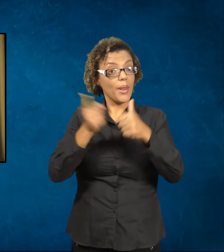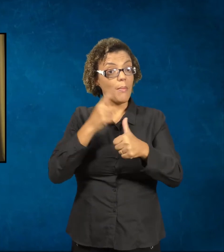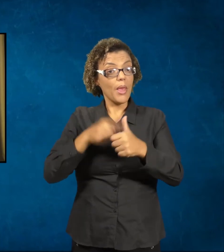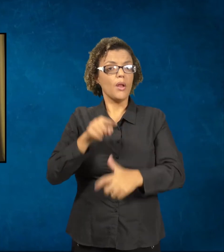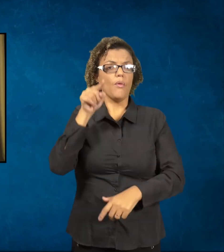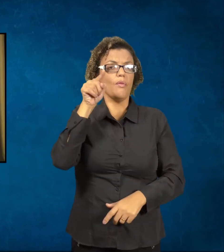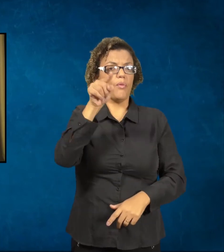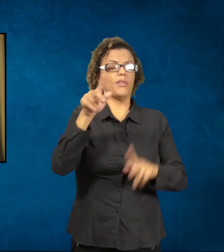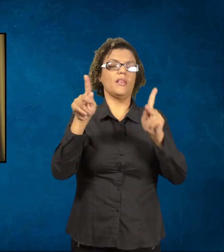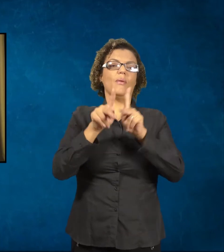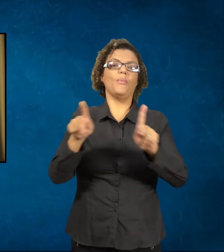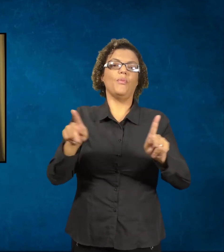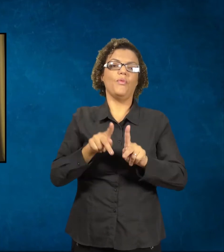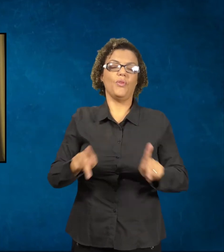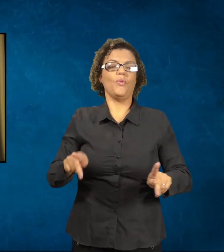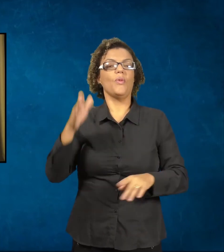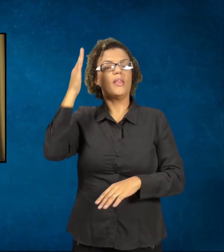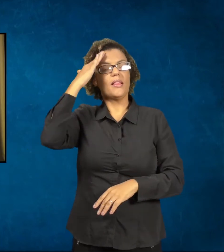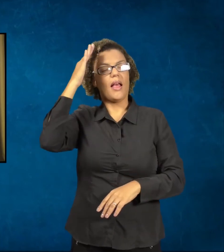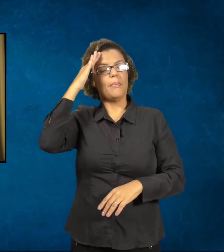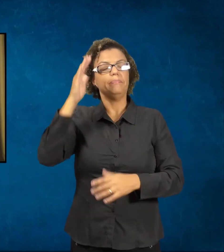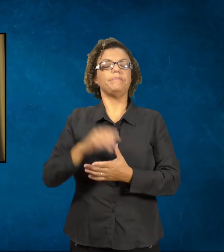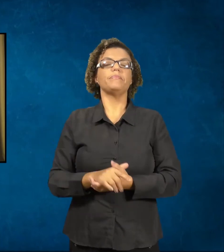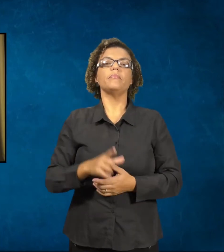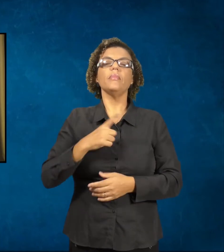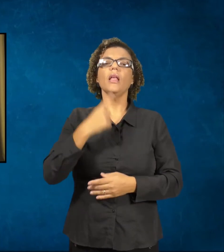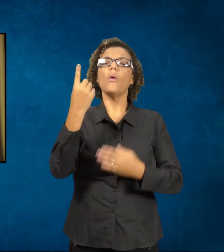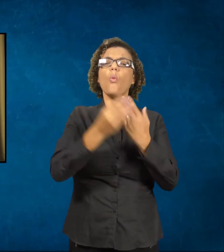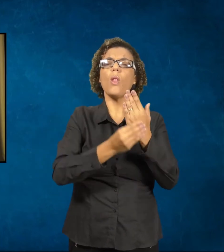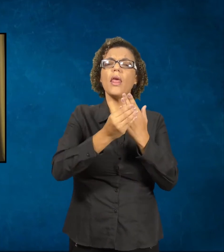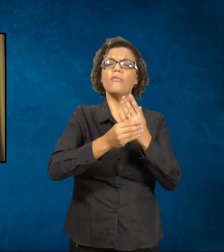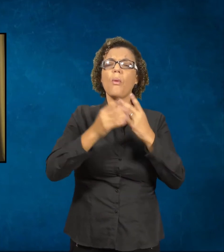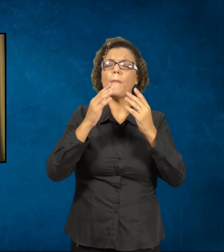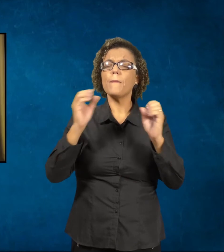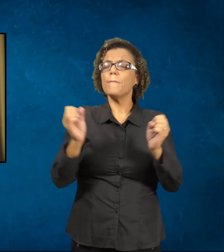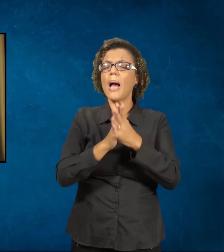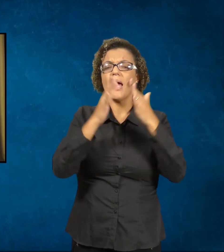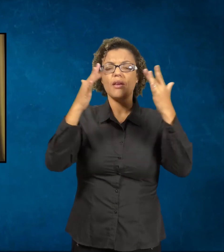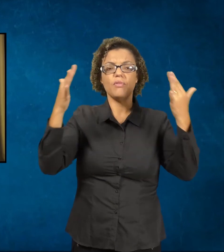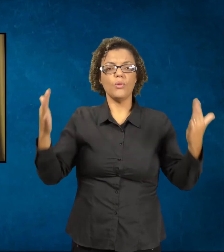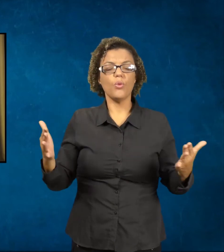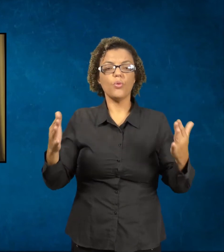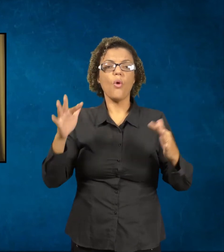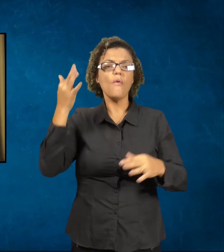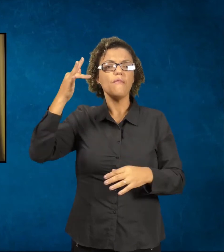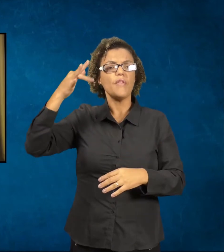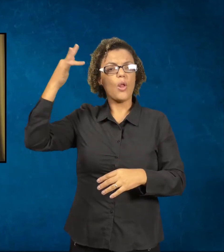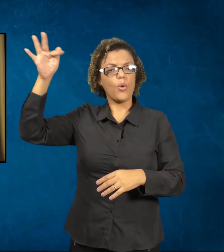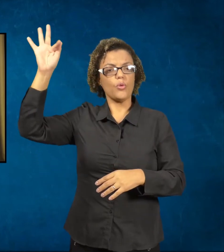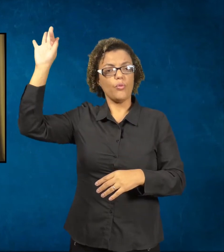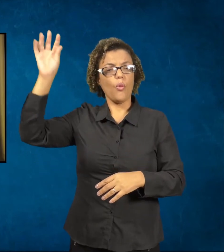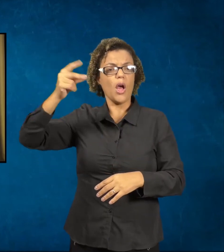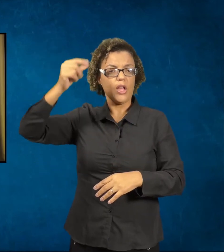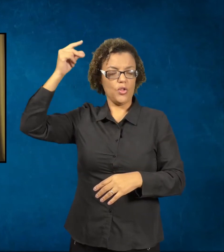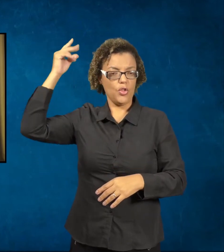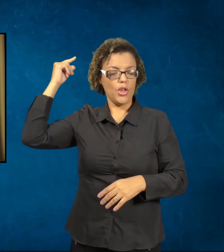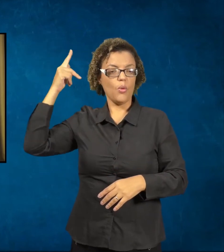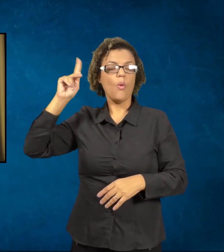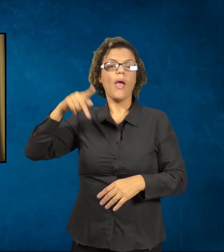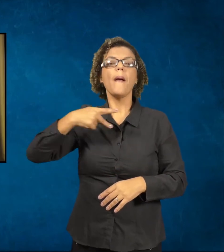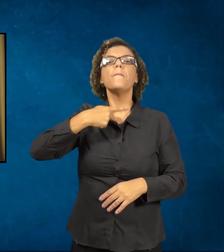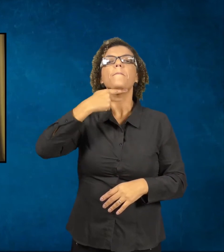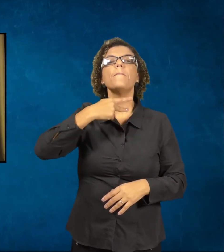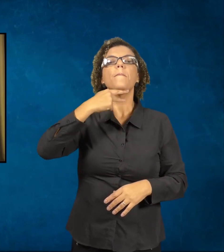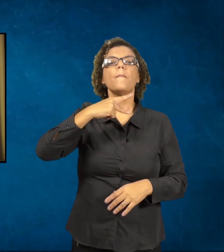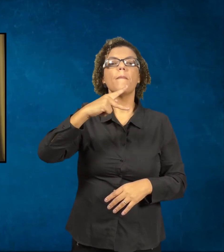saiba. Existe um livro maravilhoso de um filósofo antigo chamado Platão. E nesse livro ele vai falar a respeito